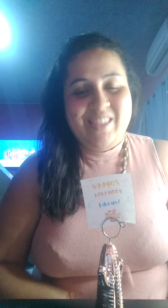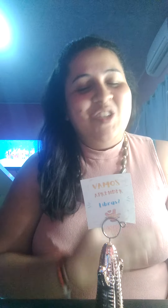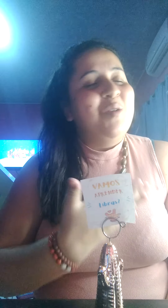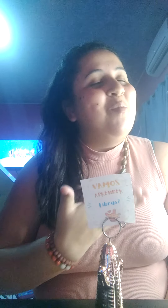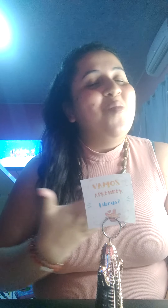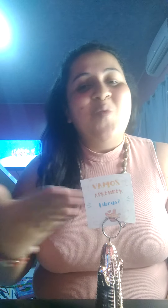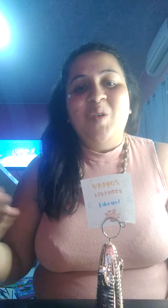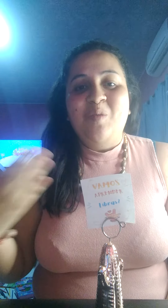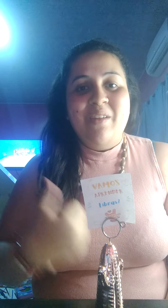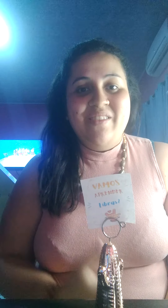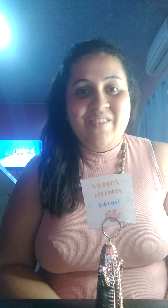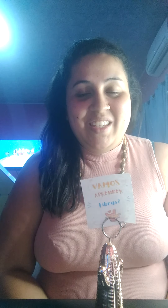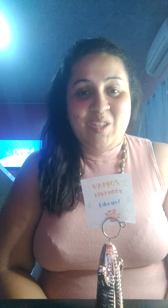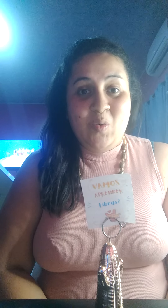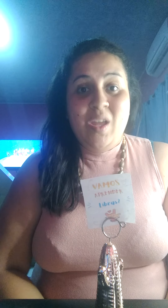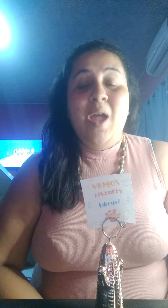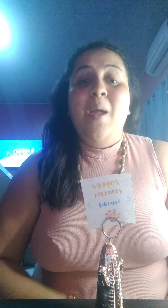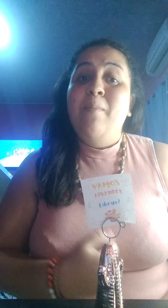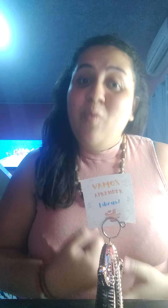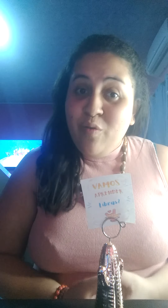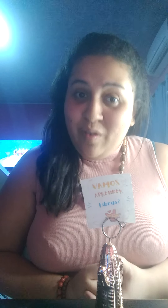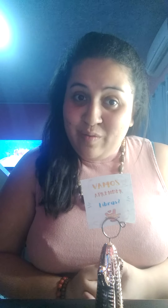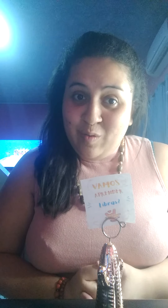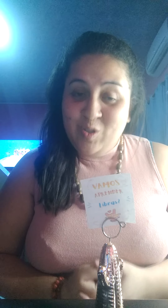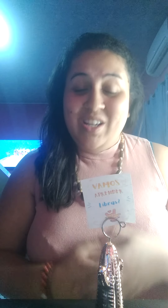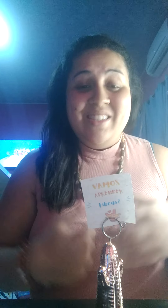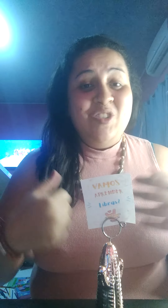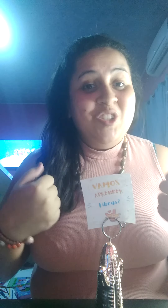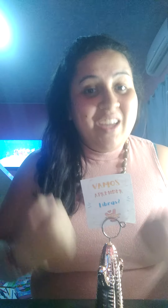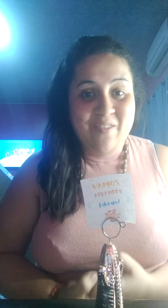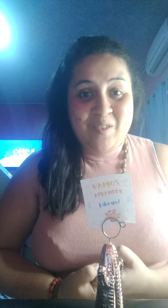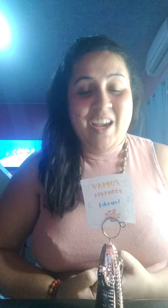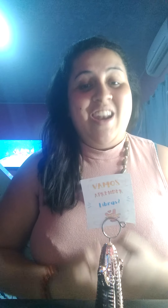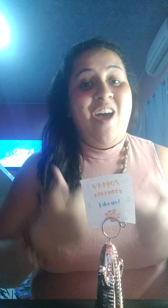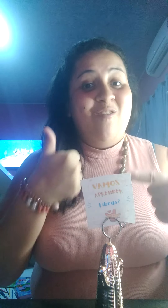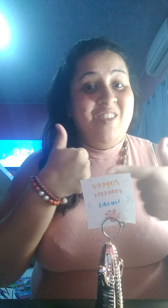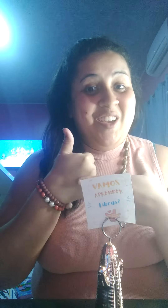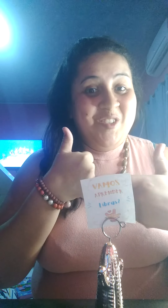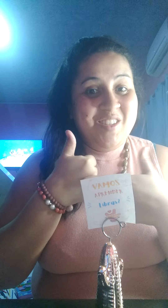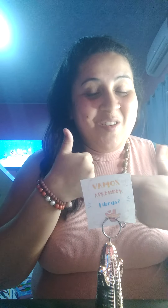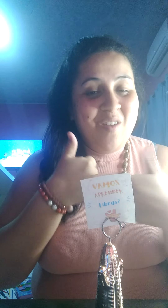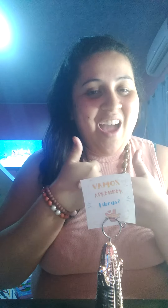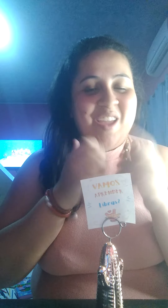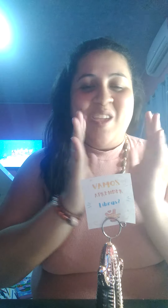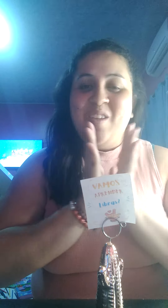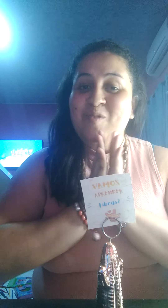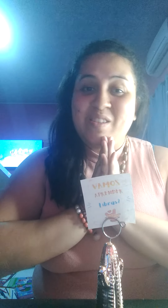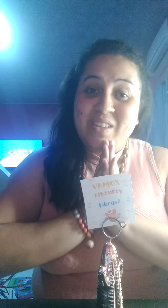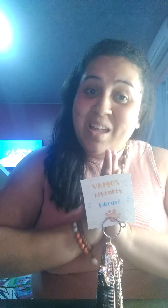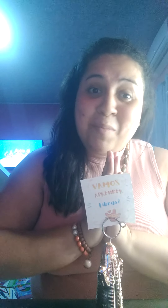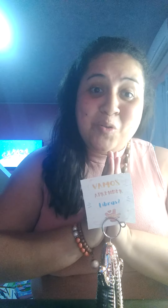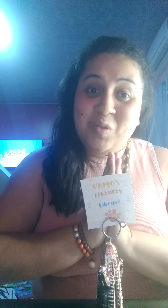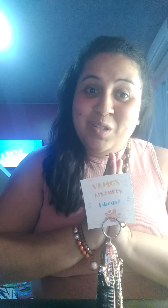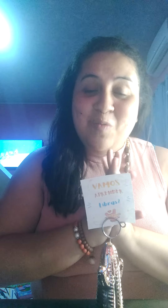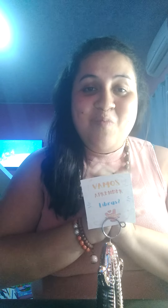seja muito bem-vindo. E por favor, já se inscreva no canal, deixe seu like que você vai estar me ajudando